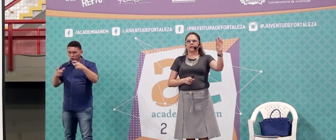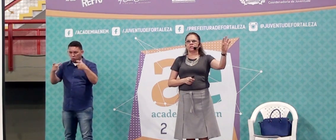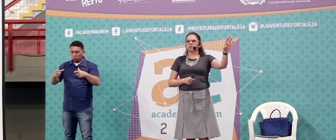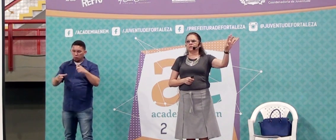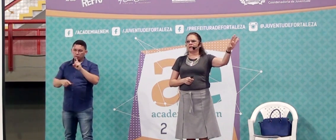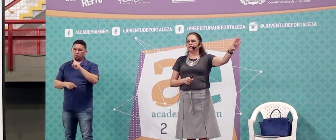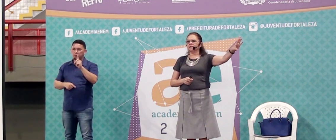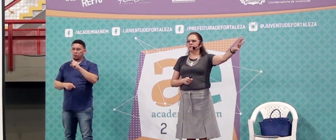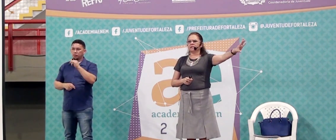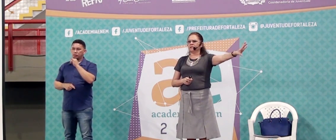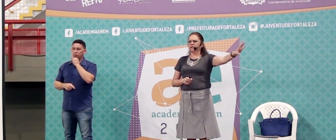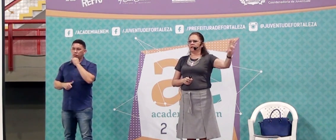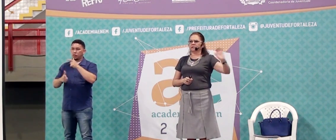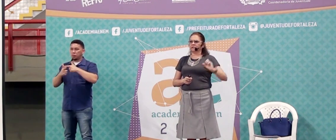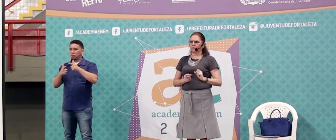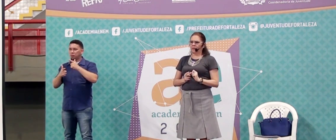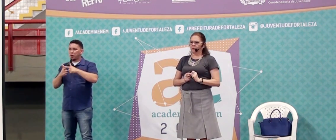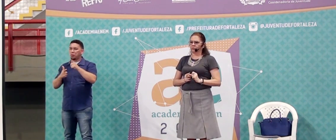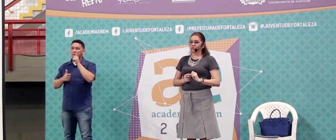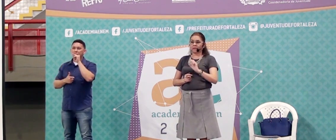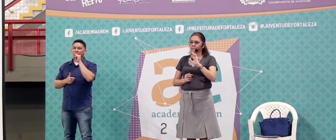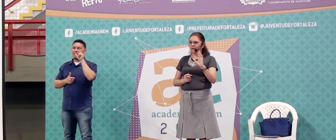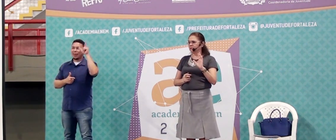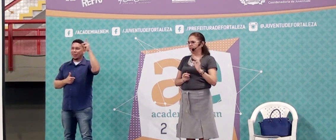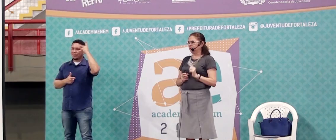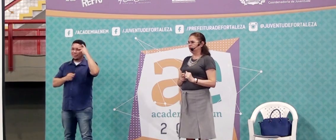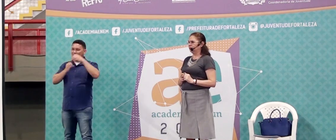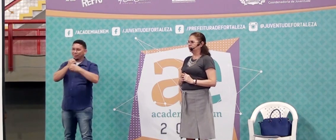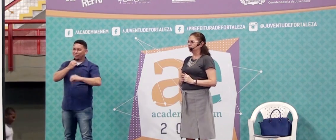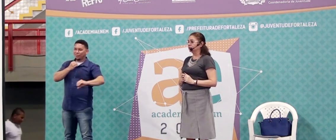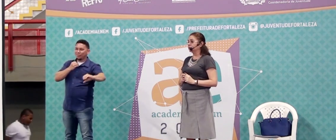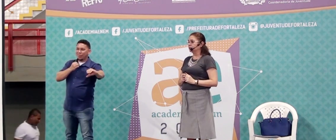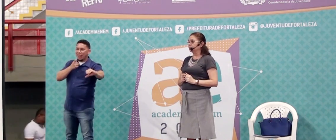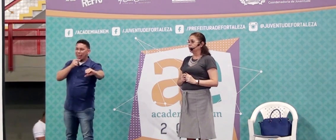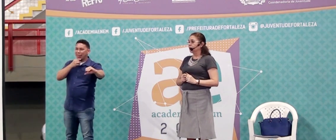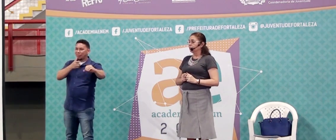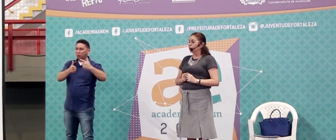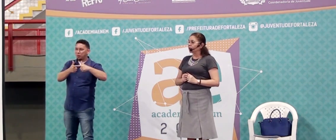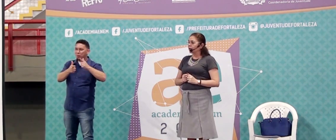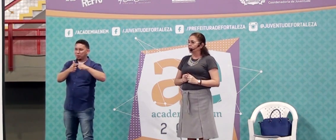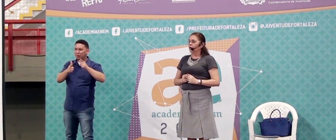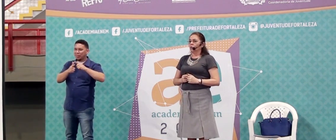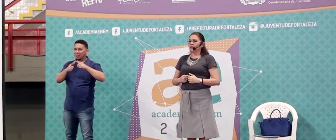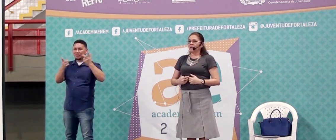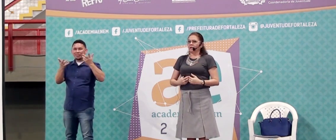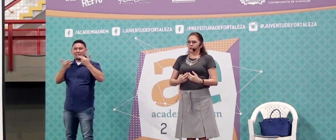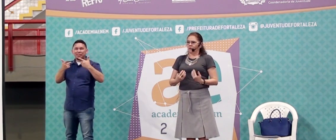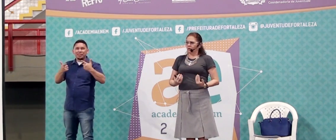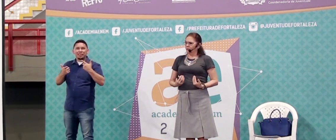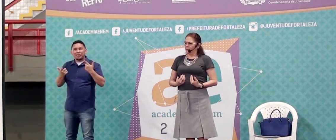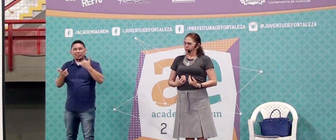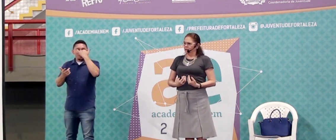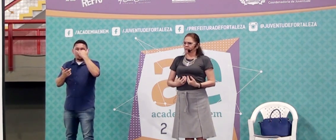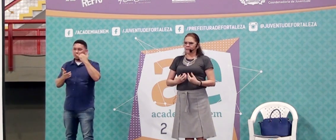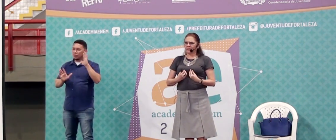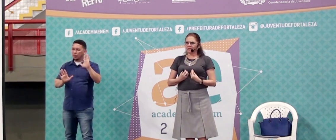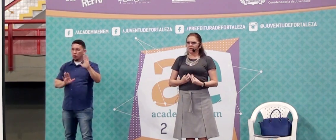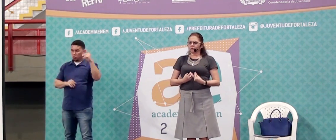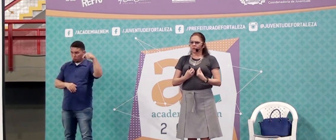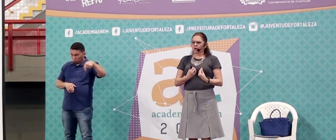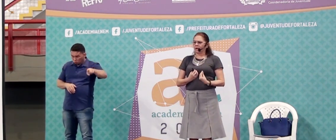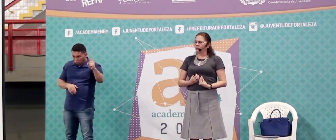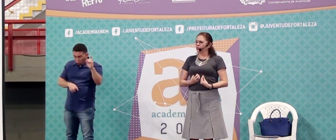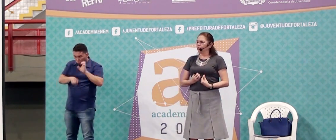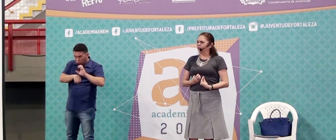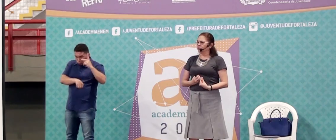exemplo, a questão da crise hídrica em São Paulo. Jamais vai ser um assunto assim. Porque o que ele cobra,